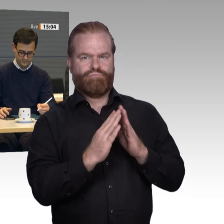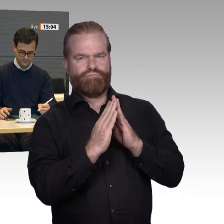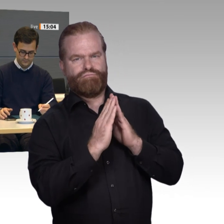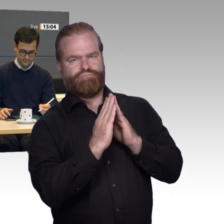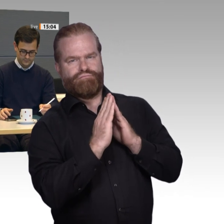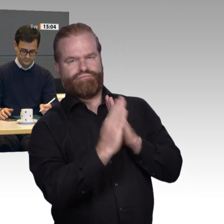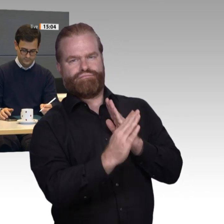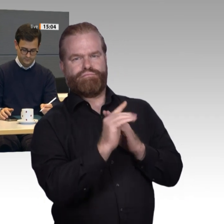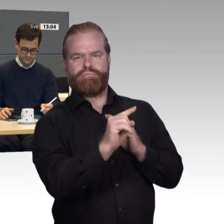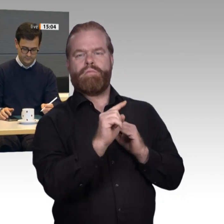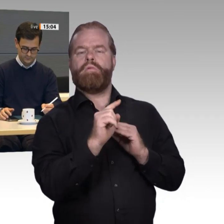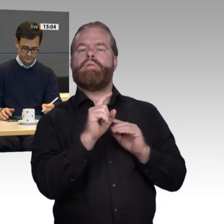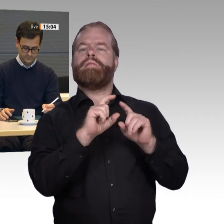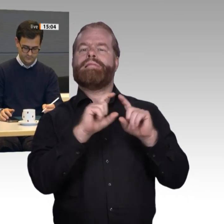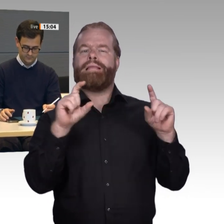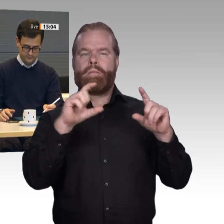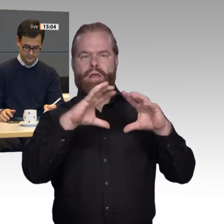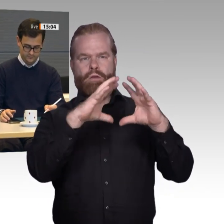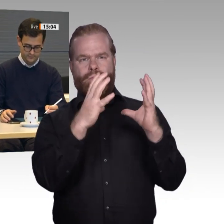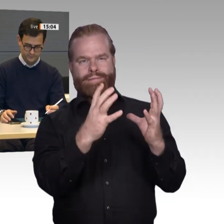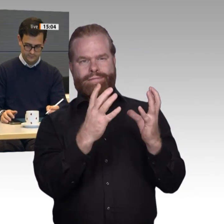die BAG FW.